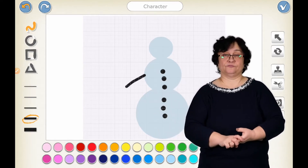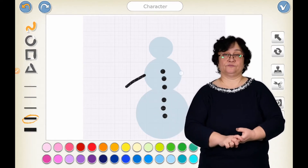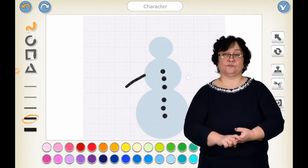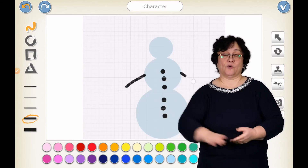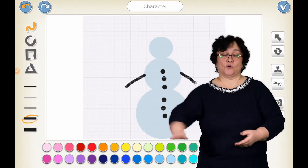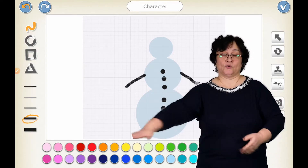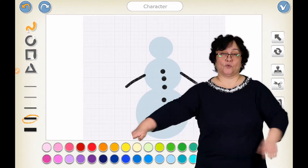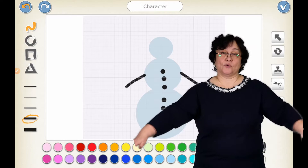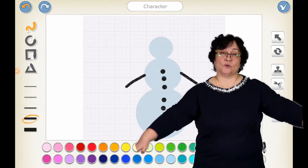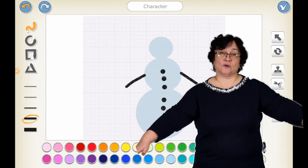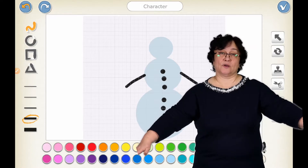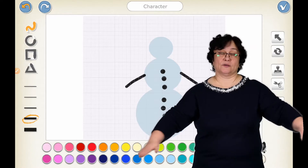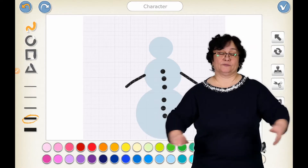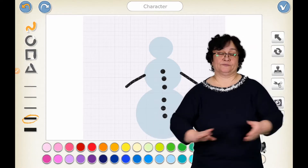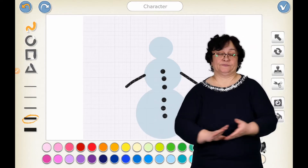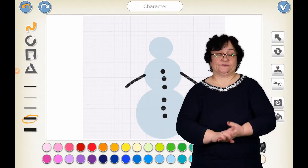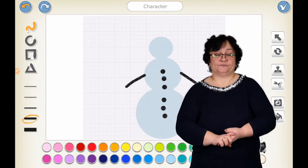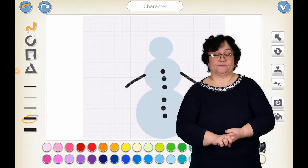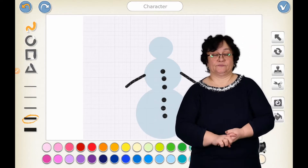Рука.